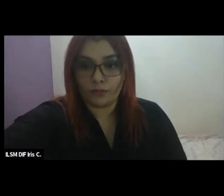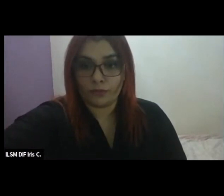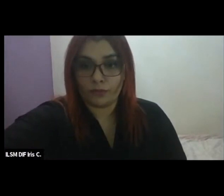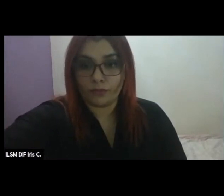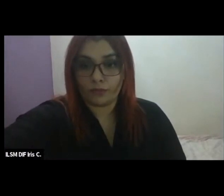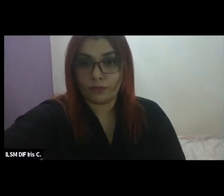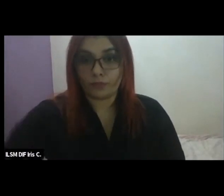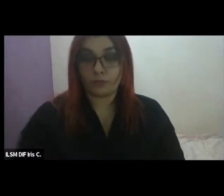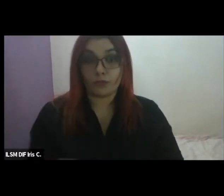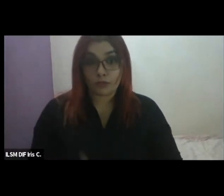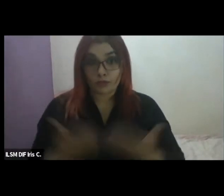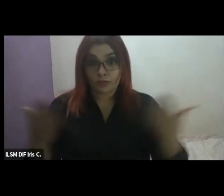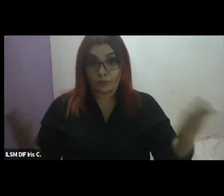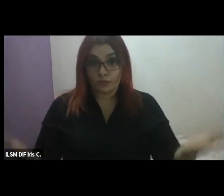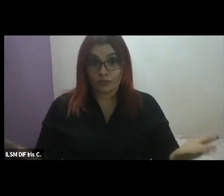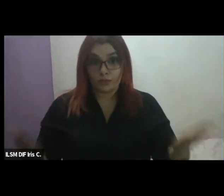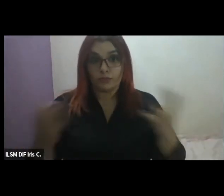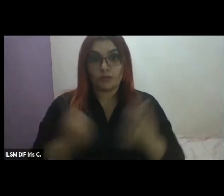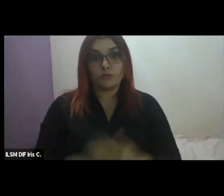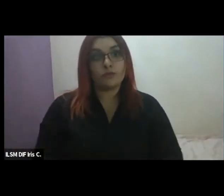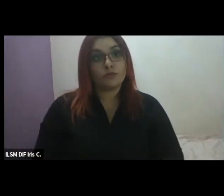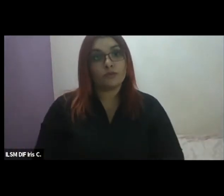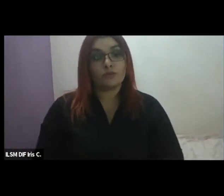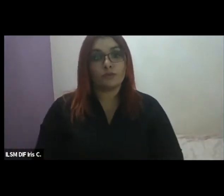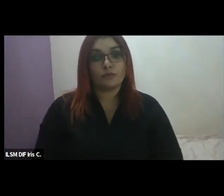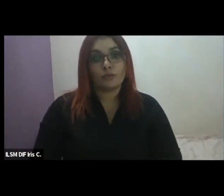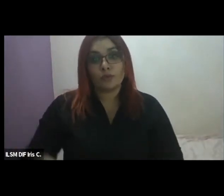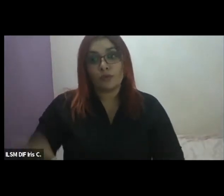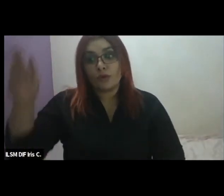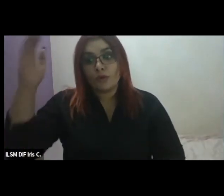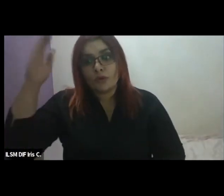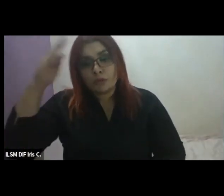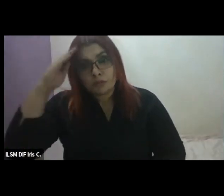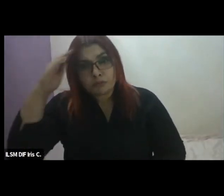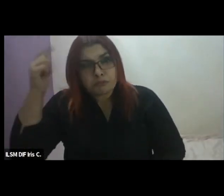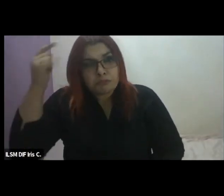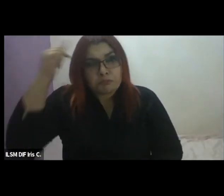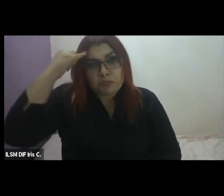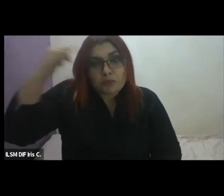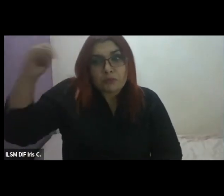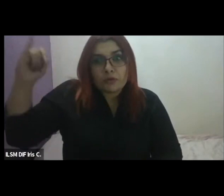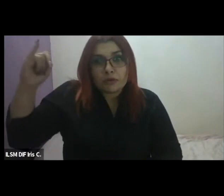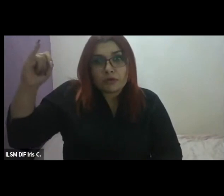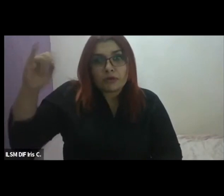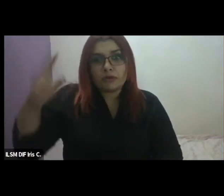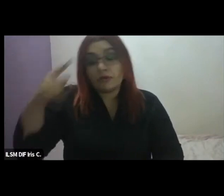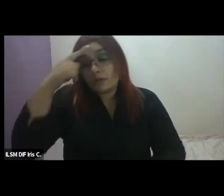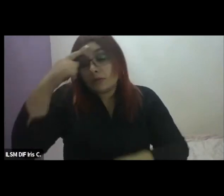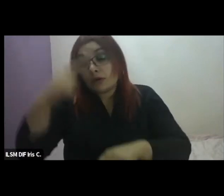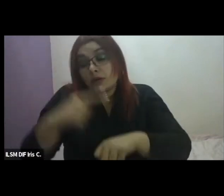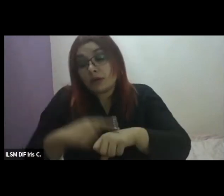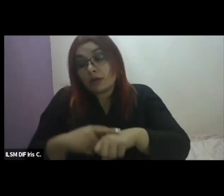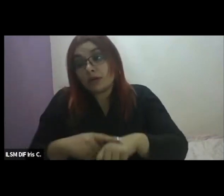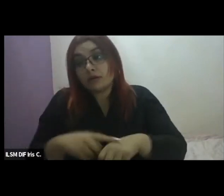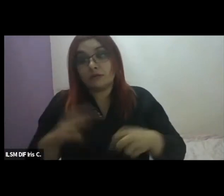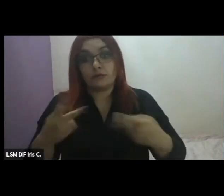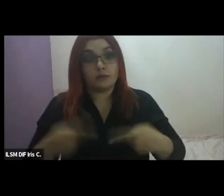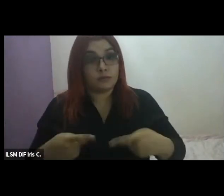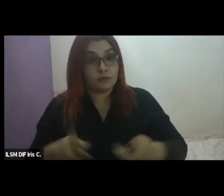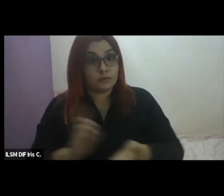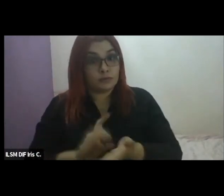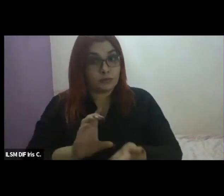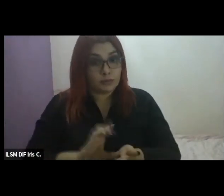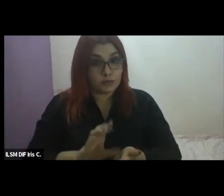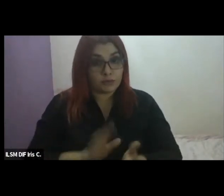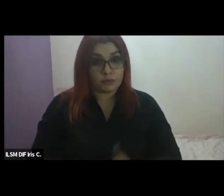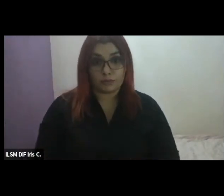Ahora les propongo esta forma de pensar a la discapacidad. Es la primera parte que ya tengo un poco más aterrizada y